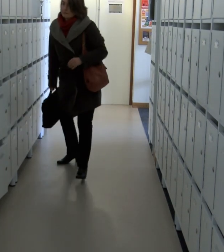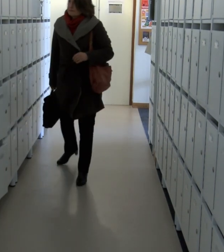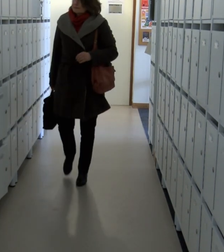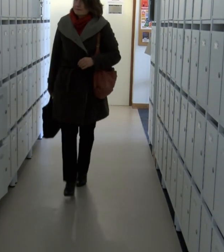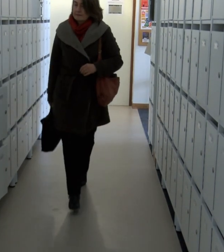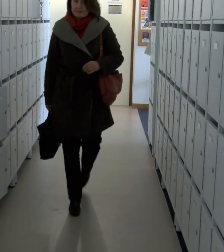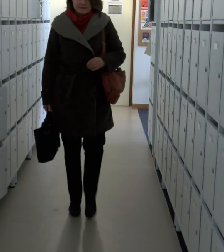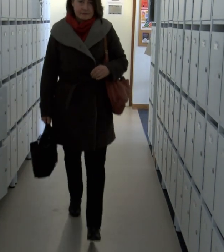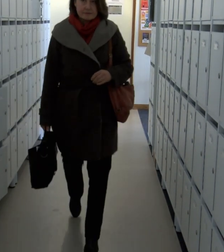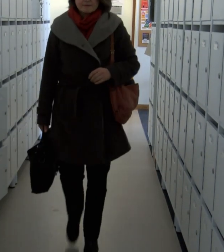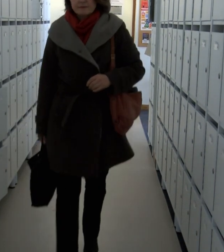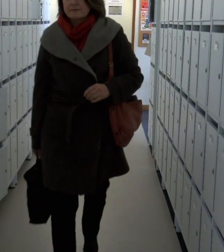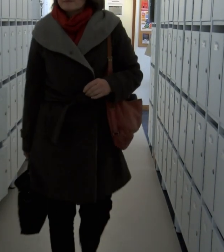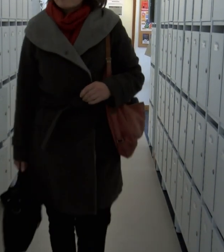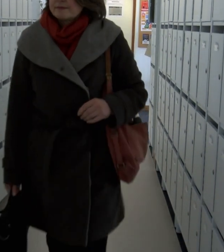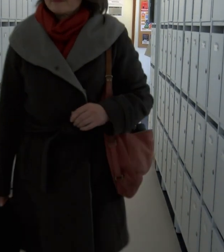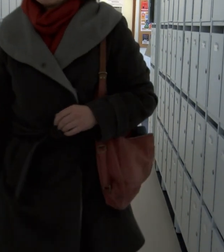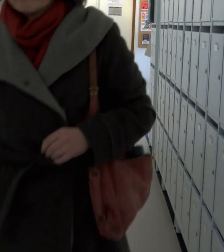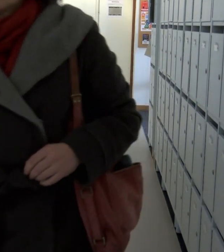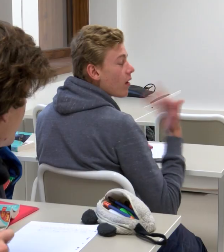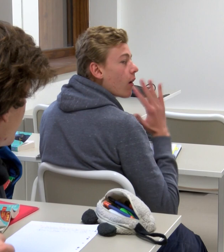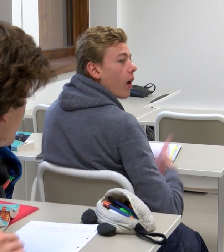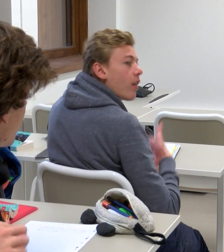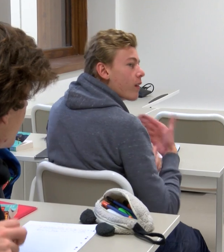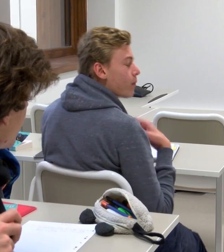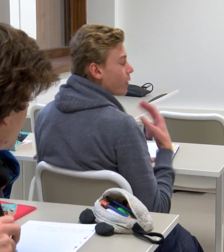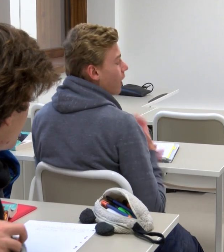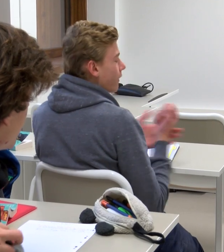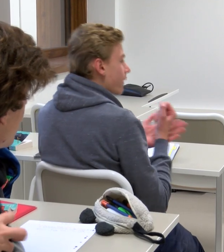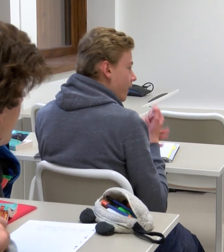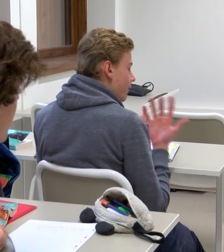Et du des Vosges. Et du malais, Sous-titrage l'un des